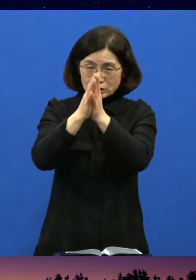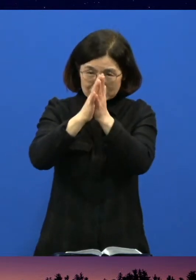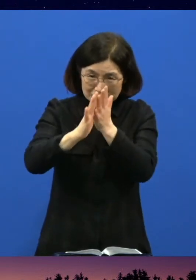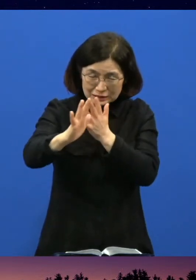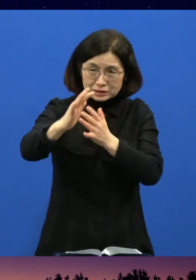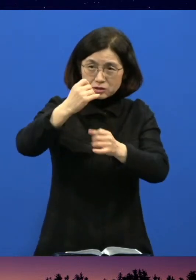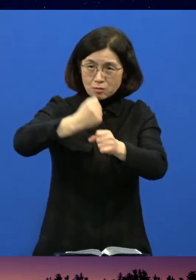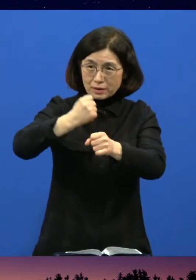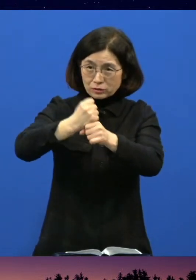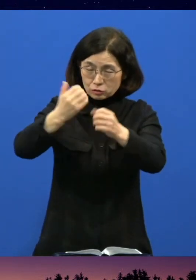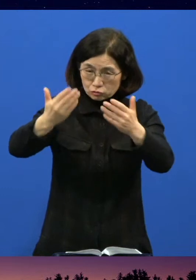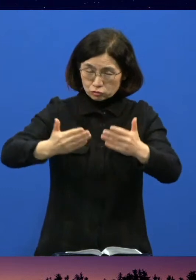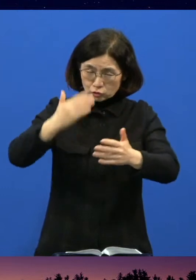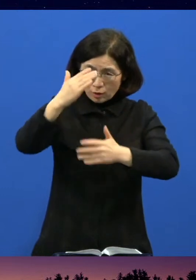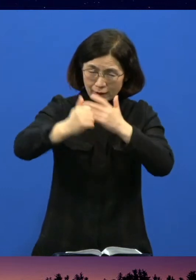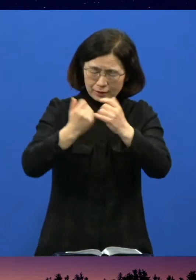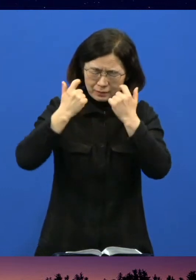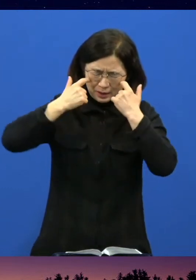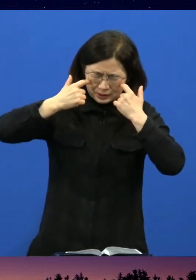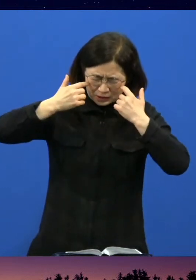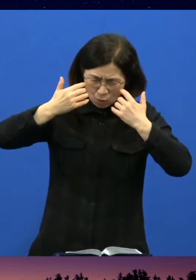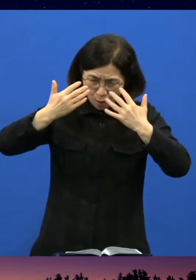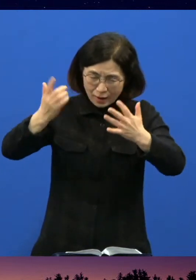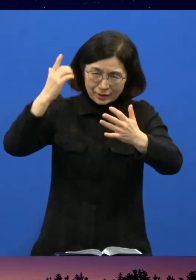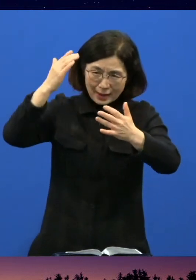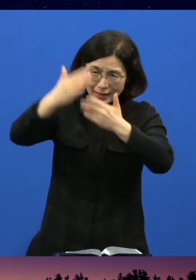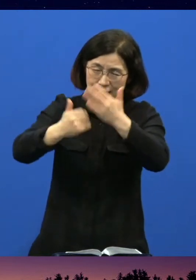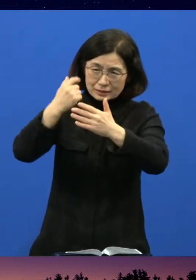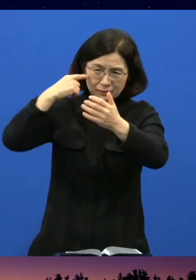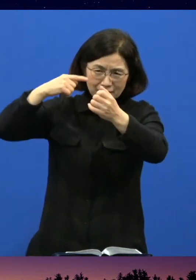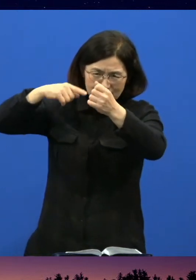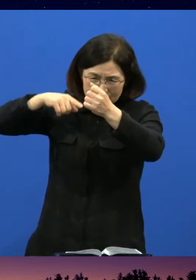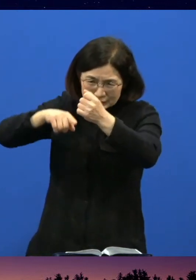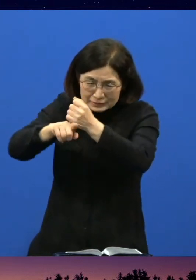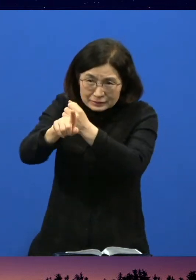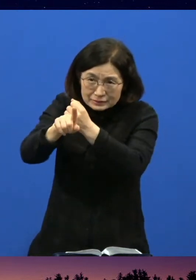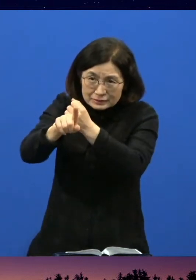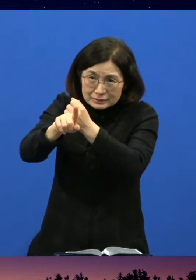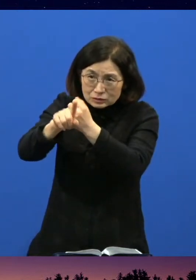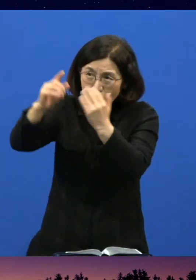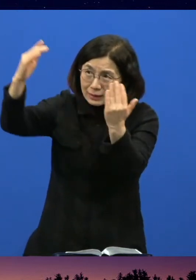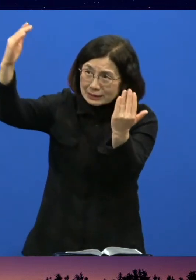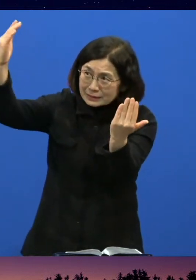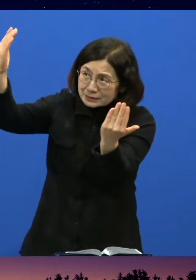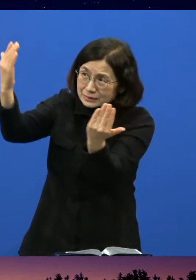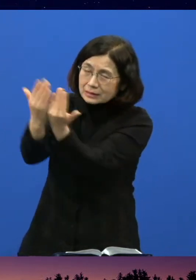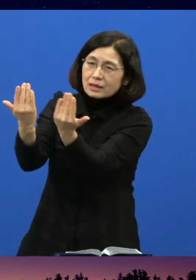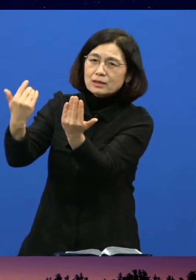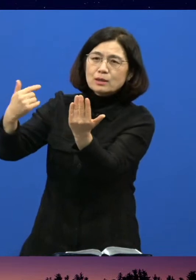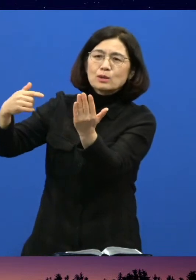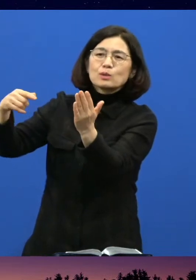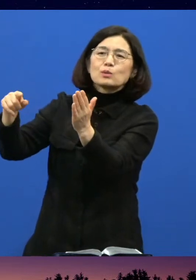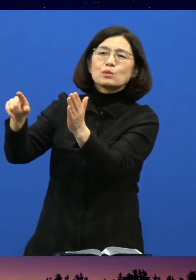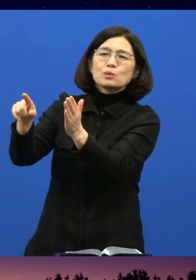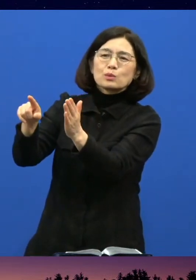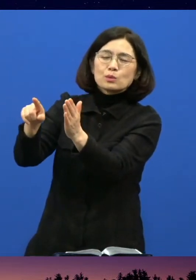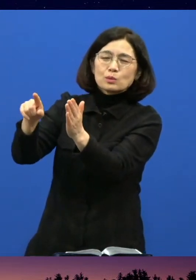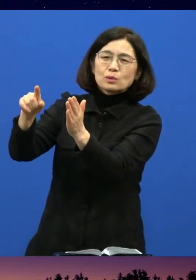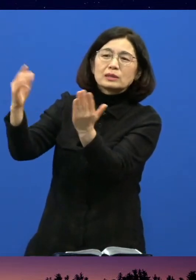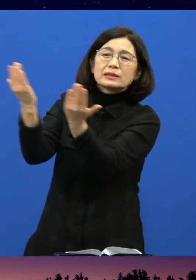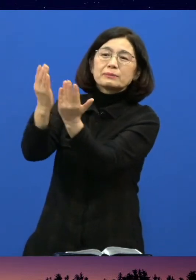정확하게 포커스를 맞추고 하나님의 뜻을 일치하게 만들어서 그 기도가 온전히 하나님 앞에 응답이